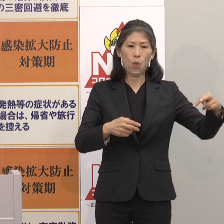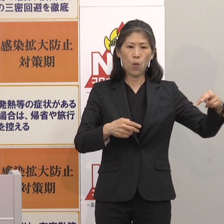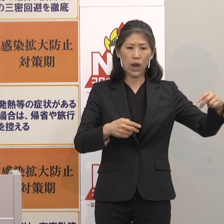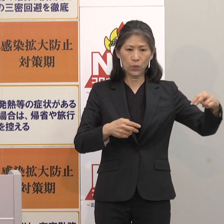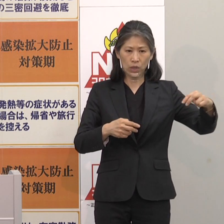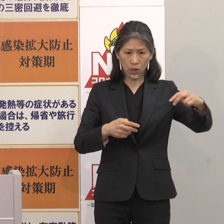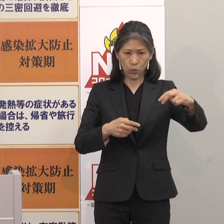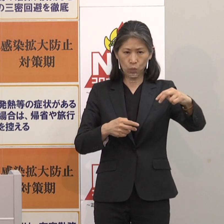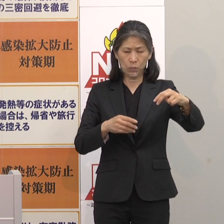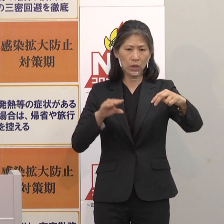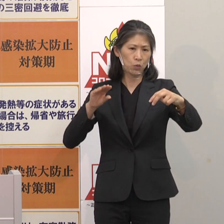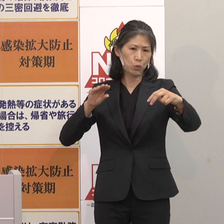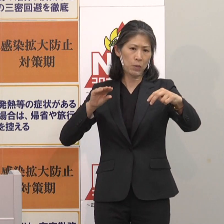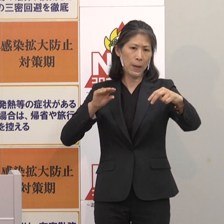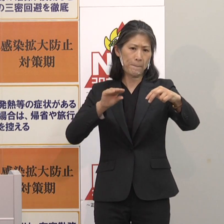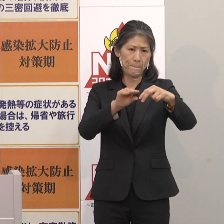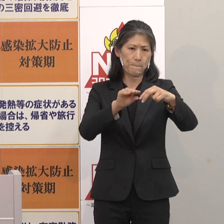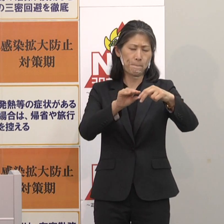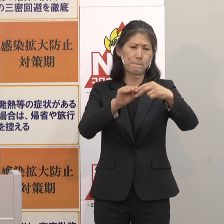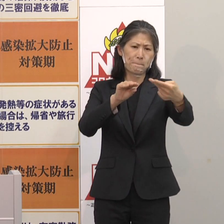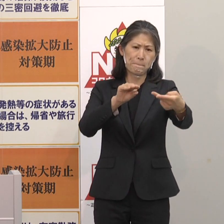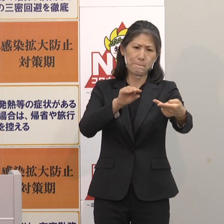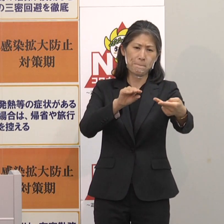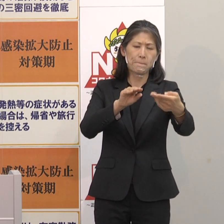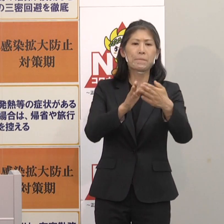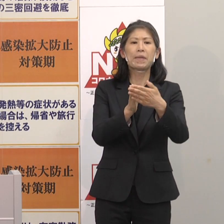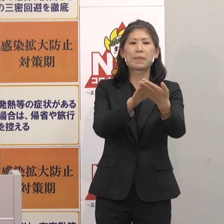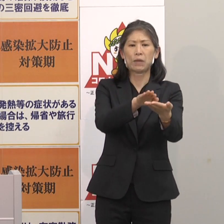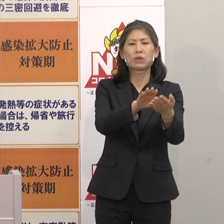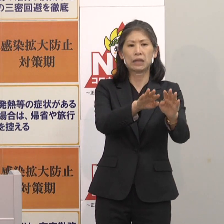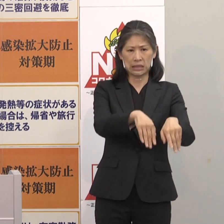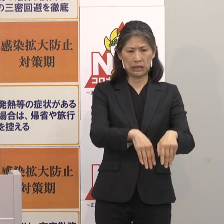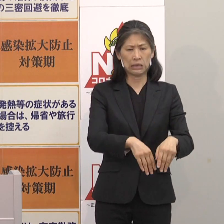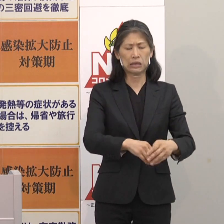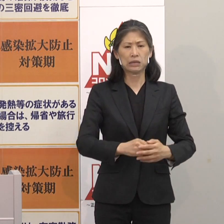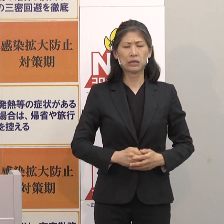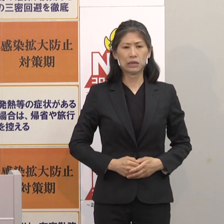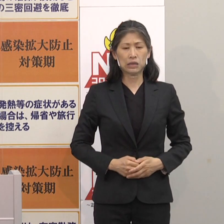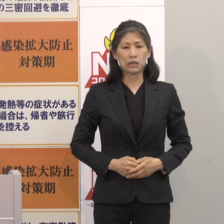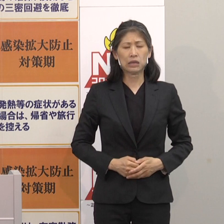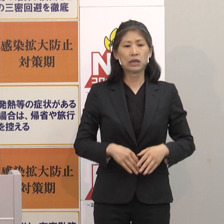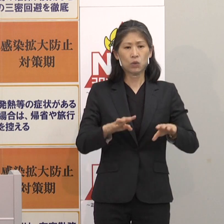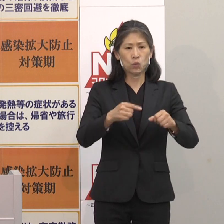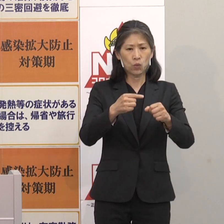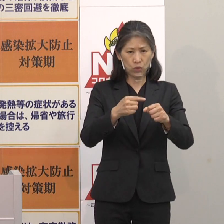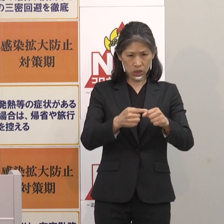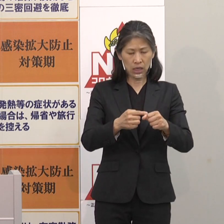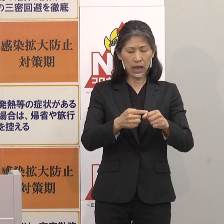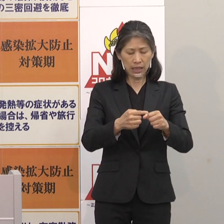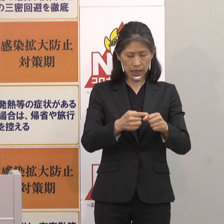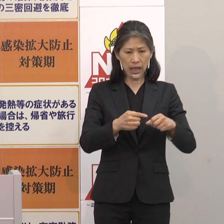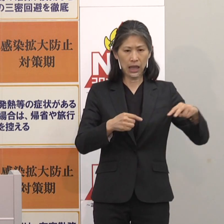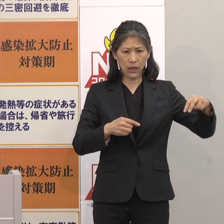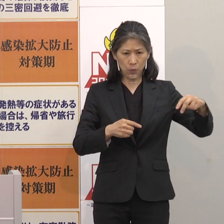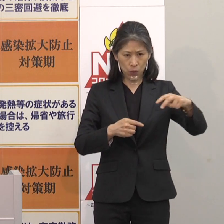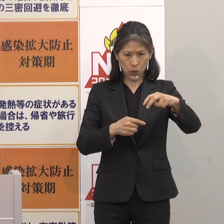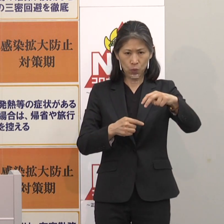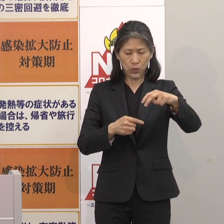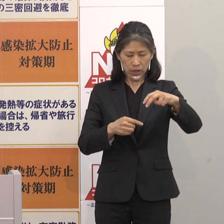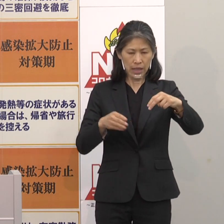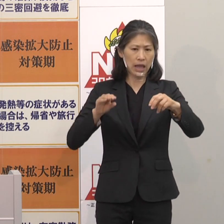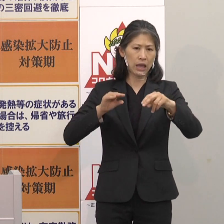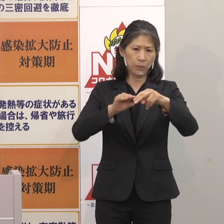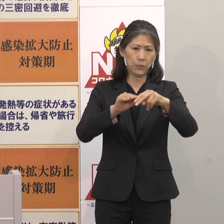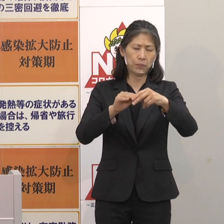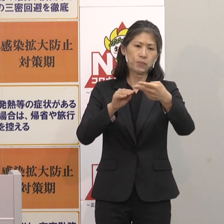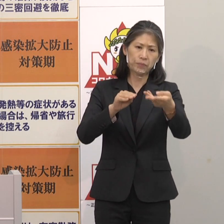し、高齢女性の方が亡くなってしまったケースであります。今年に入って道路横断中の高齢者が犠牲となる死